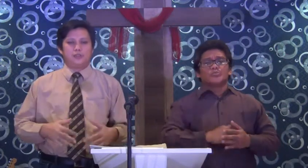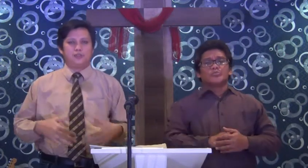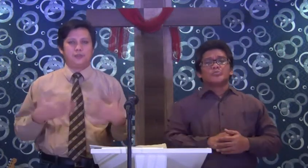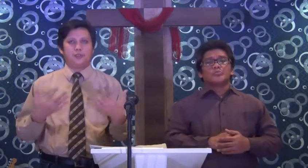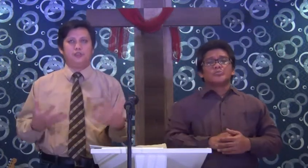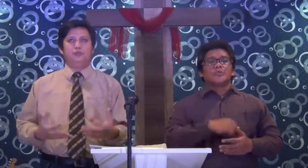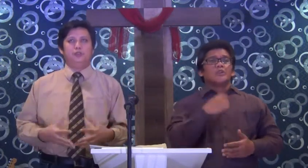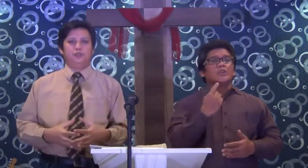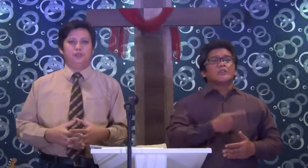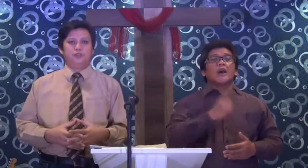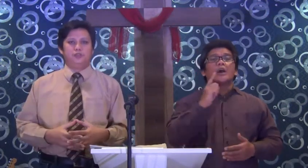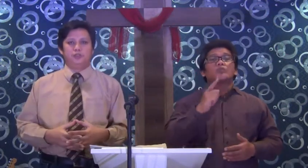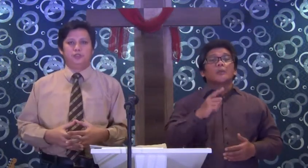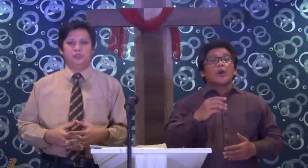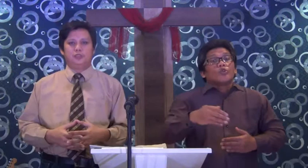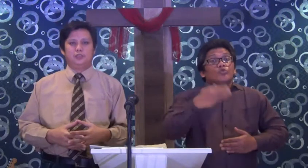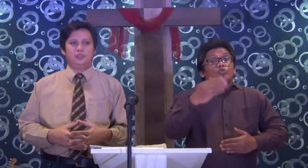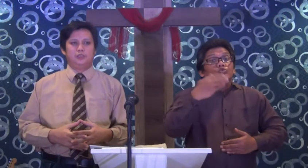Kita harus terus bertumbuh.